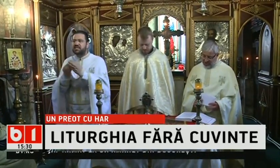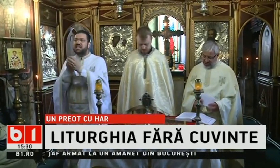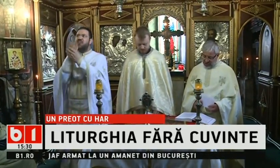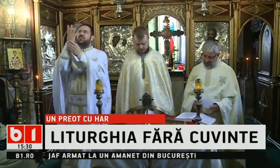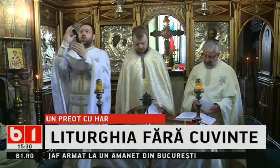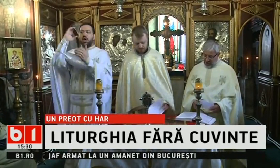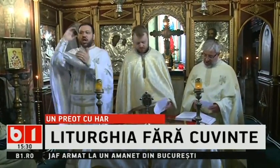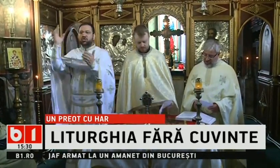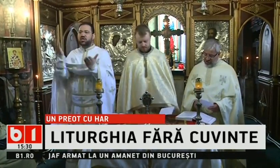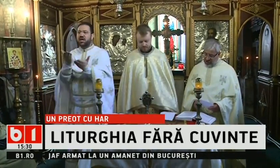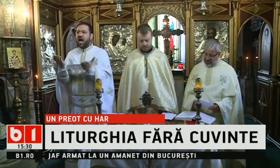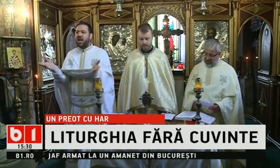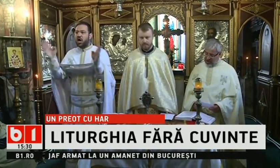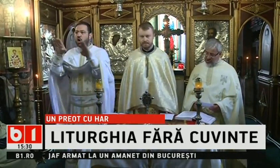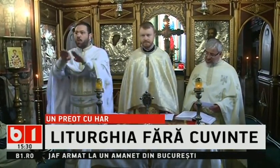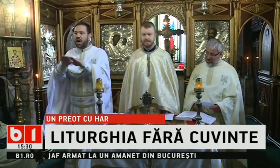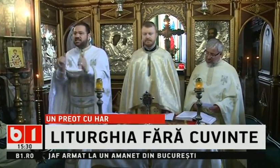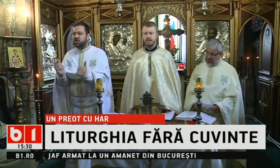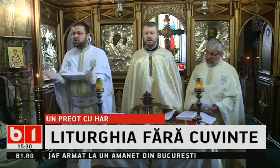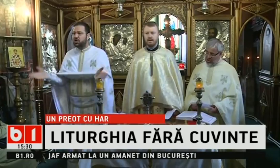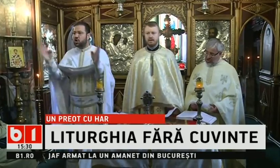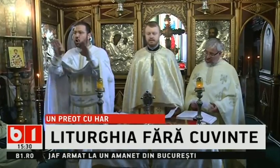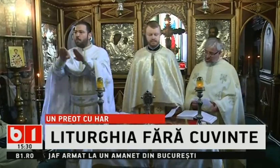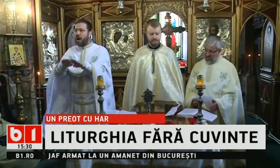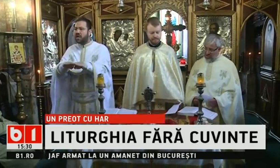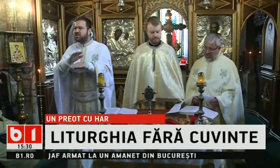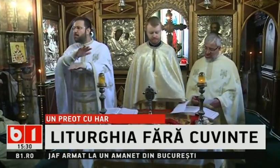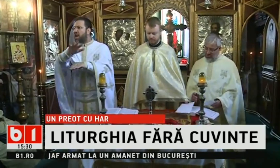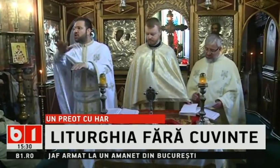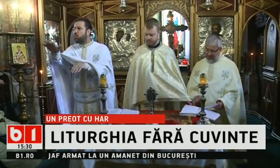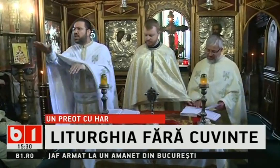Drepturi creștini care odinesc ca ei și pretutinde.